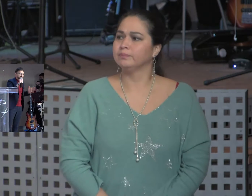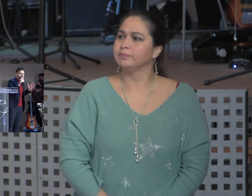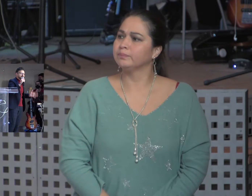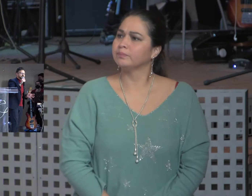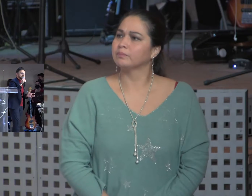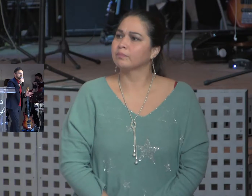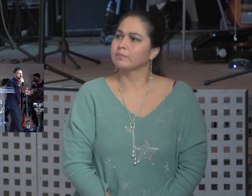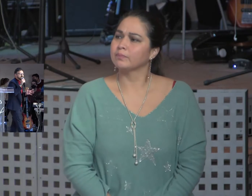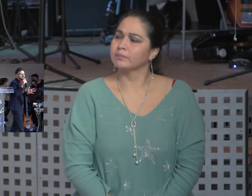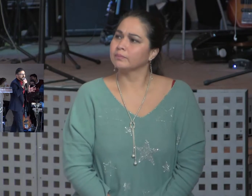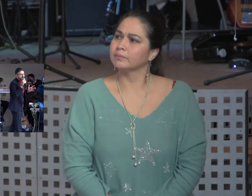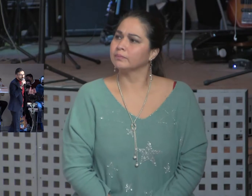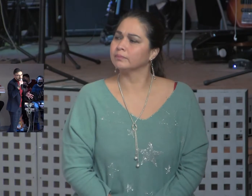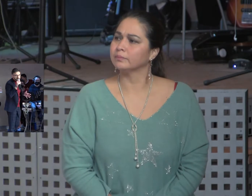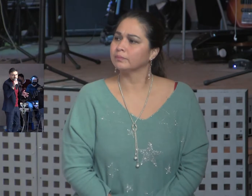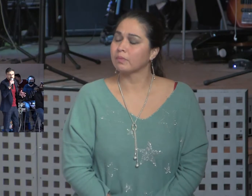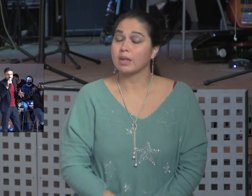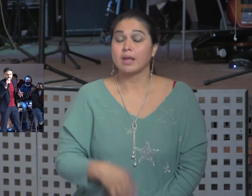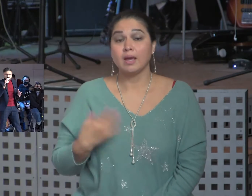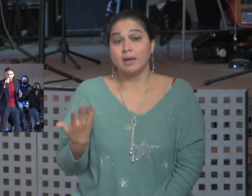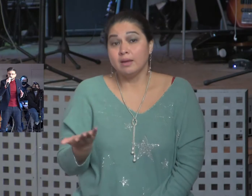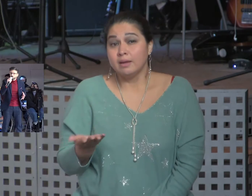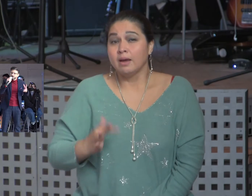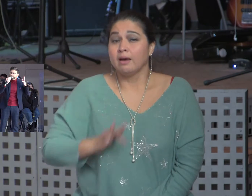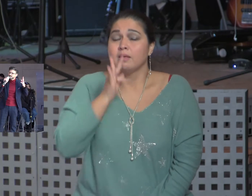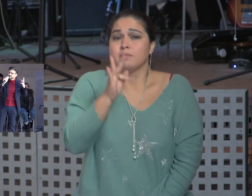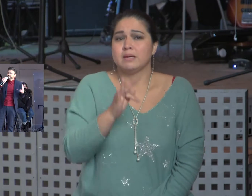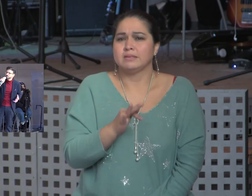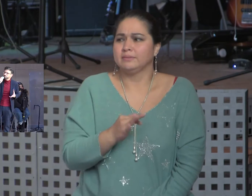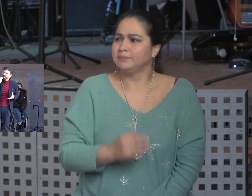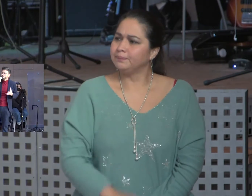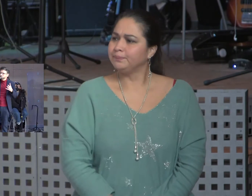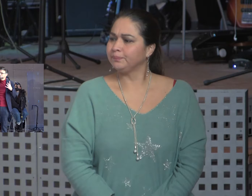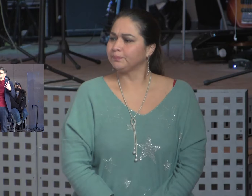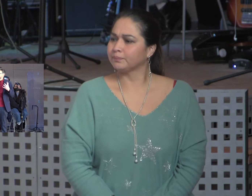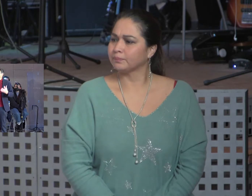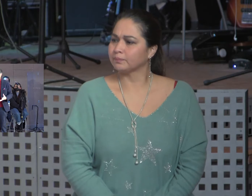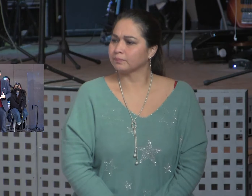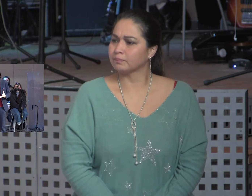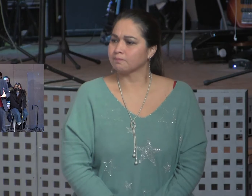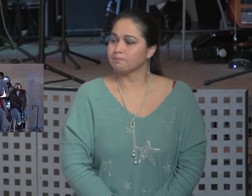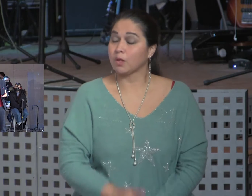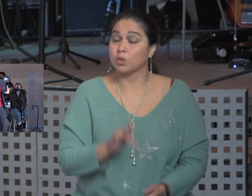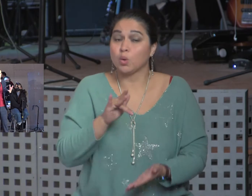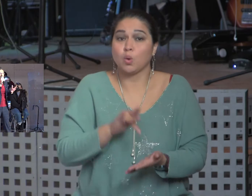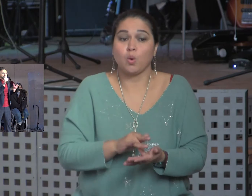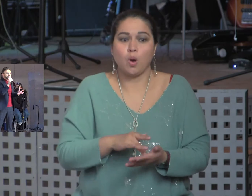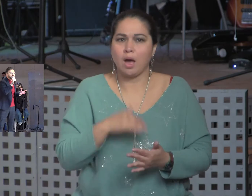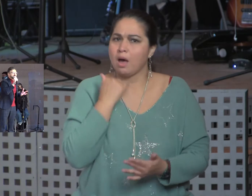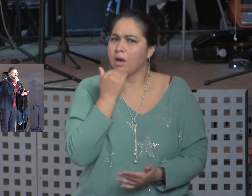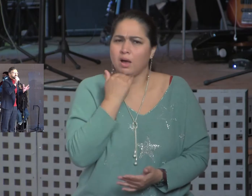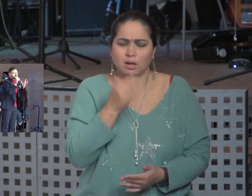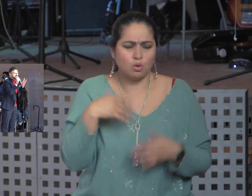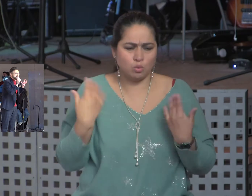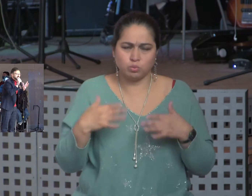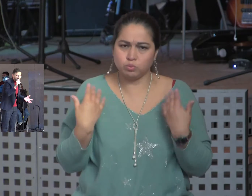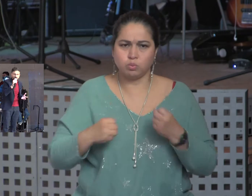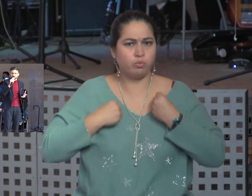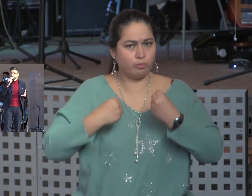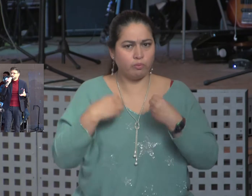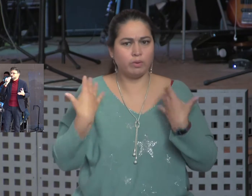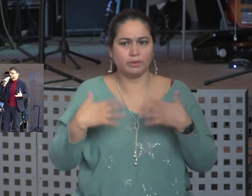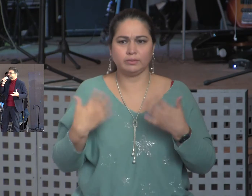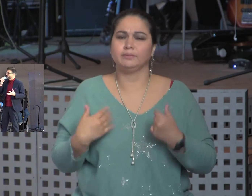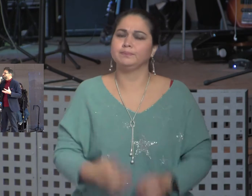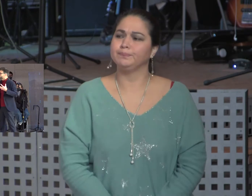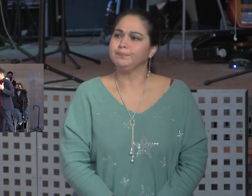algo más terrible aún. Lo más sagrado para los judíos, lo que más les